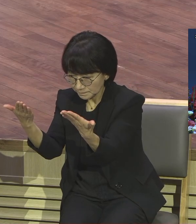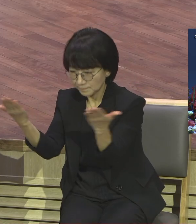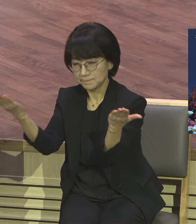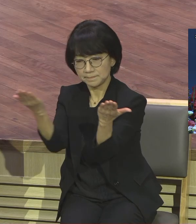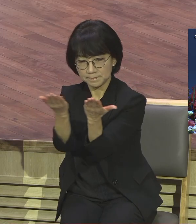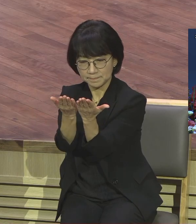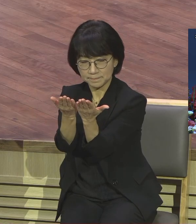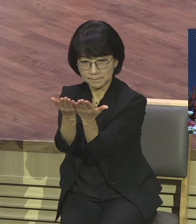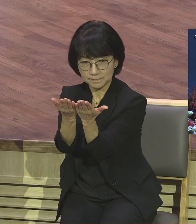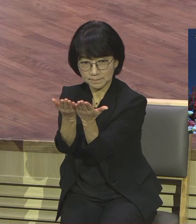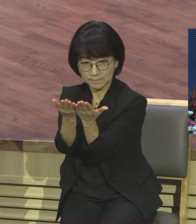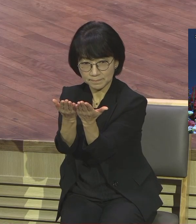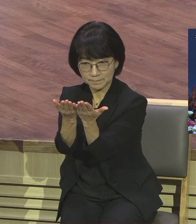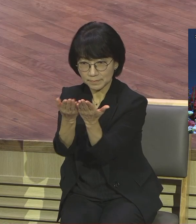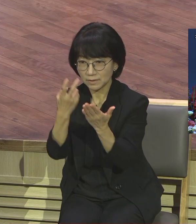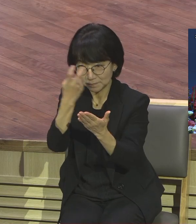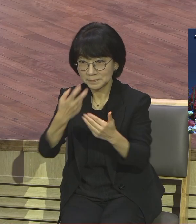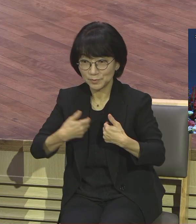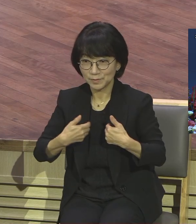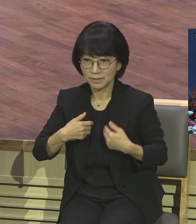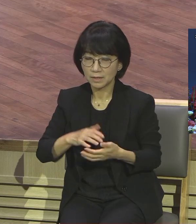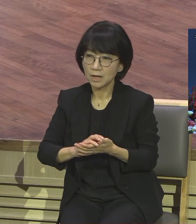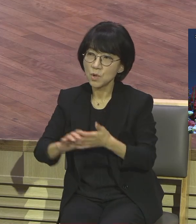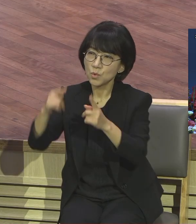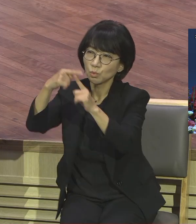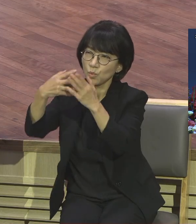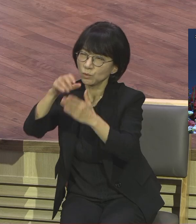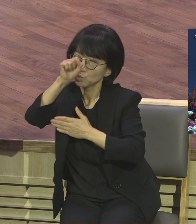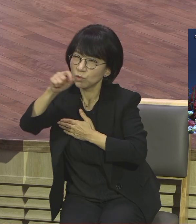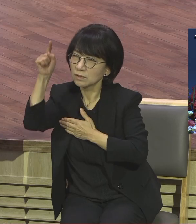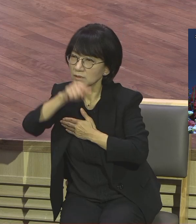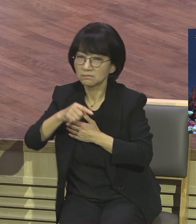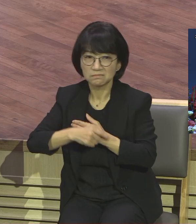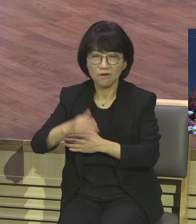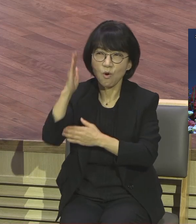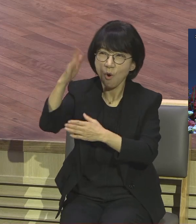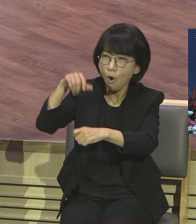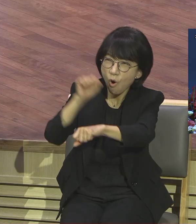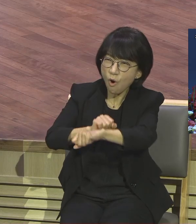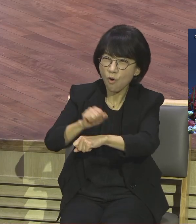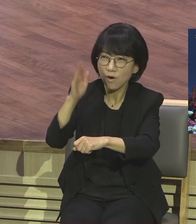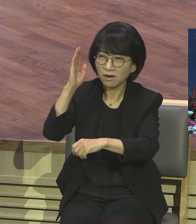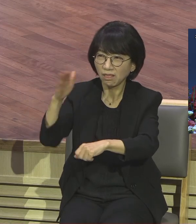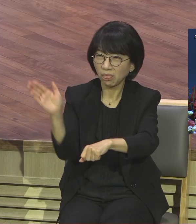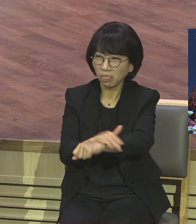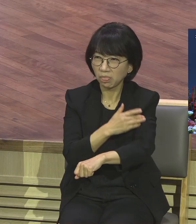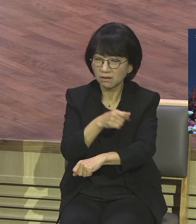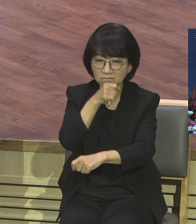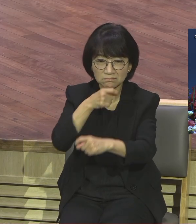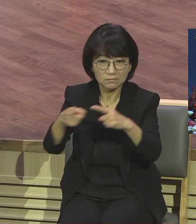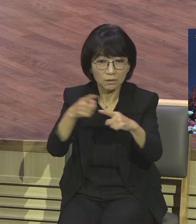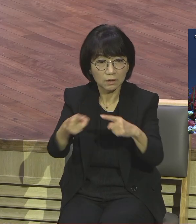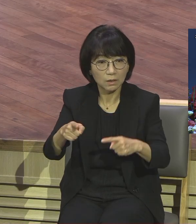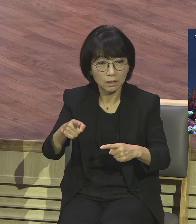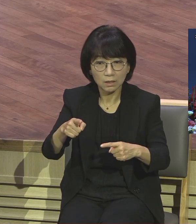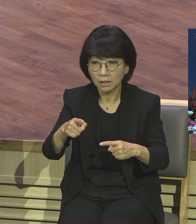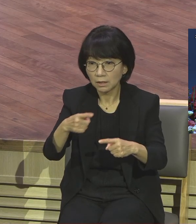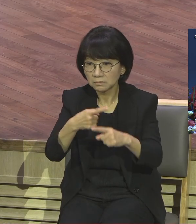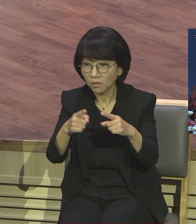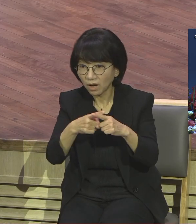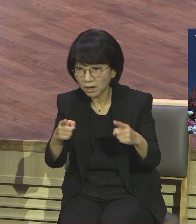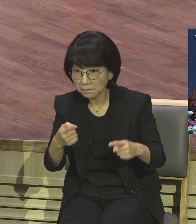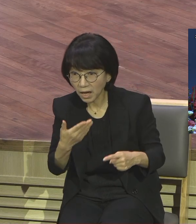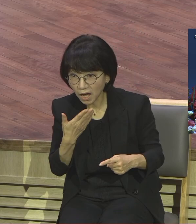교회가 좋다 안 좋다, 어느 설교가 좋고 어느 설교가 안 좋다, 그 평가를 어떻게 합니까?